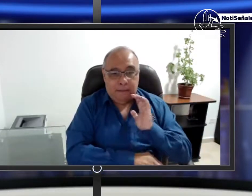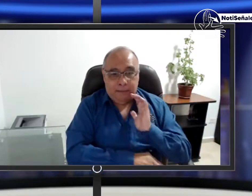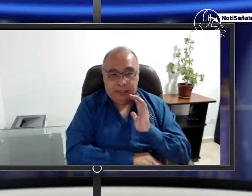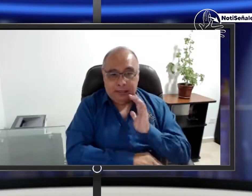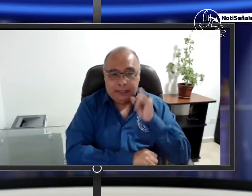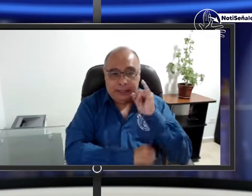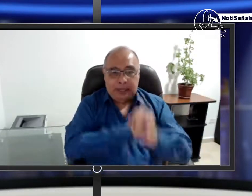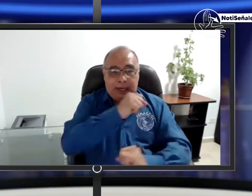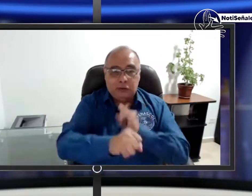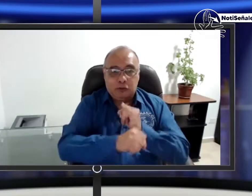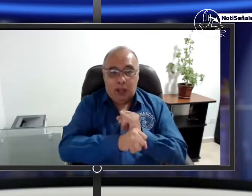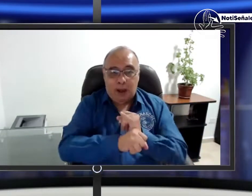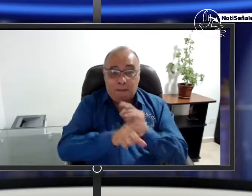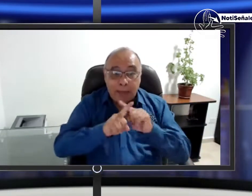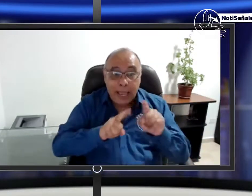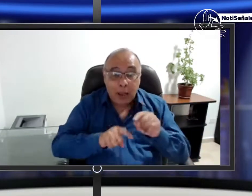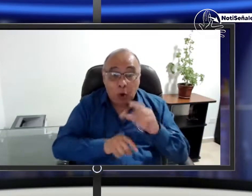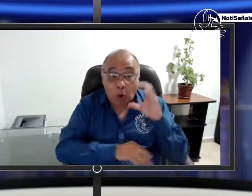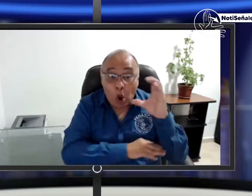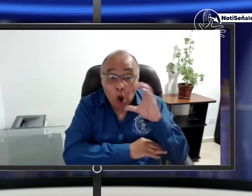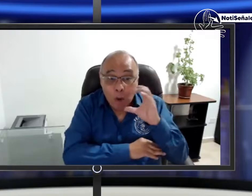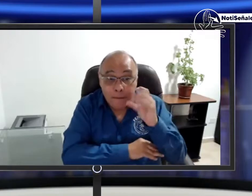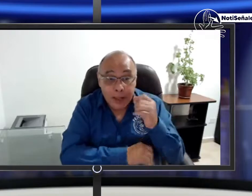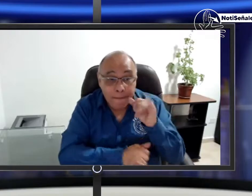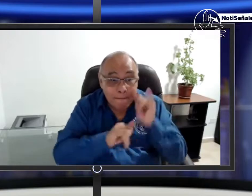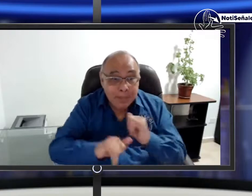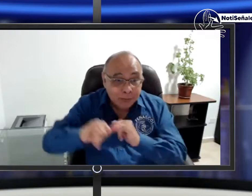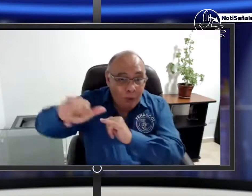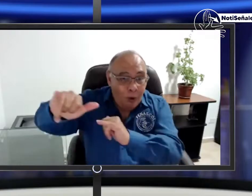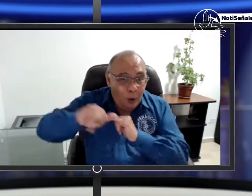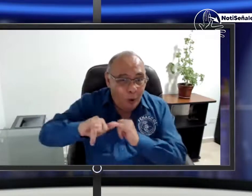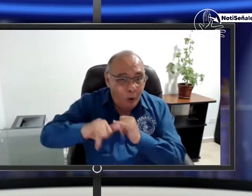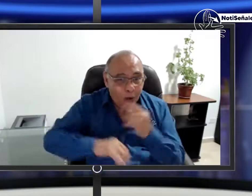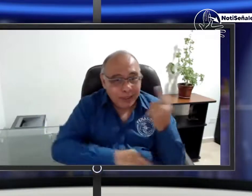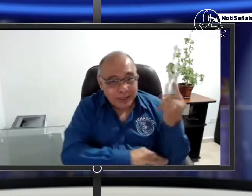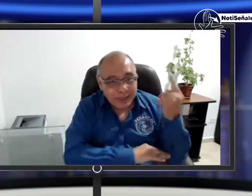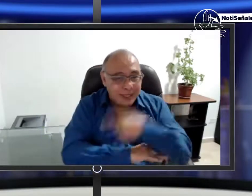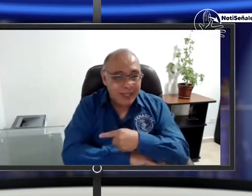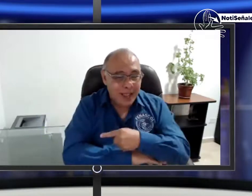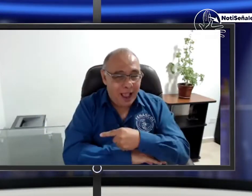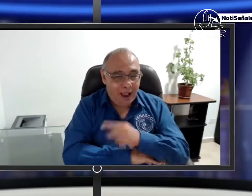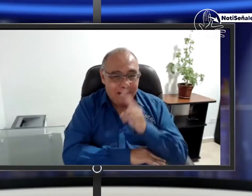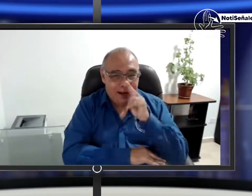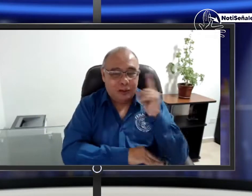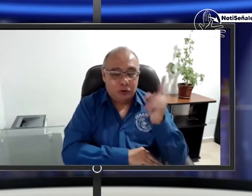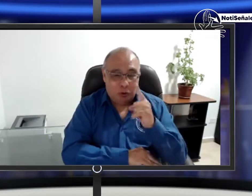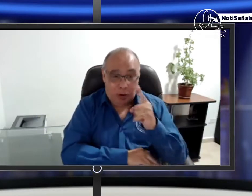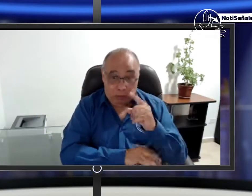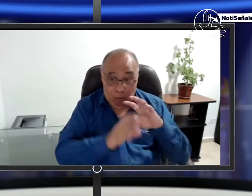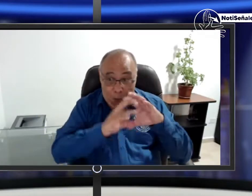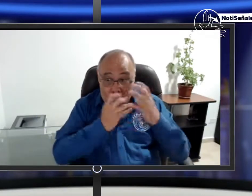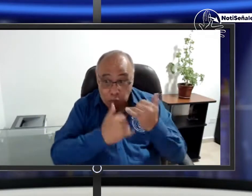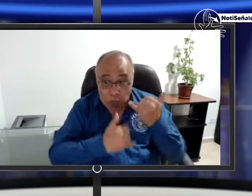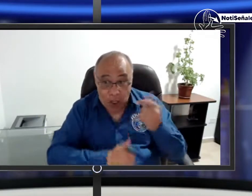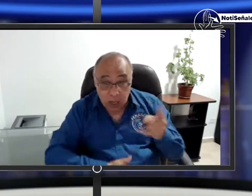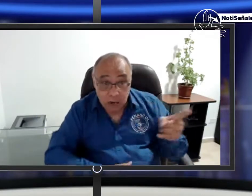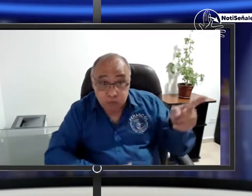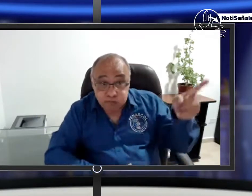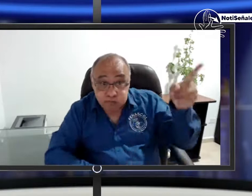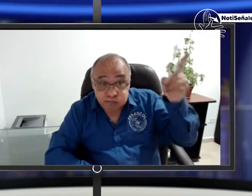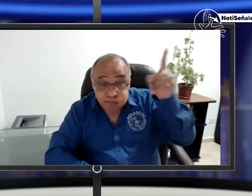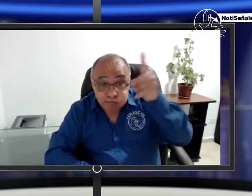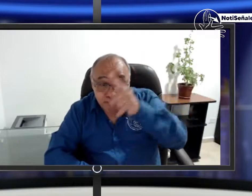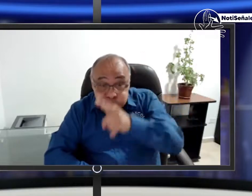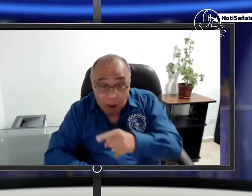onu pues indica desde su asamblea que el 23 de septiembre es el día en que se reconoce la